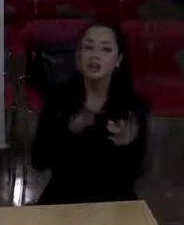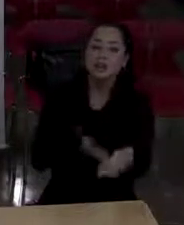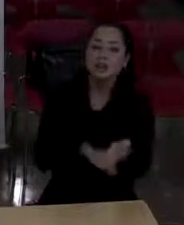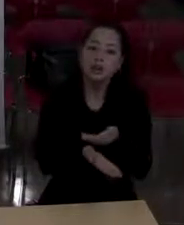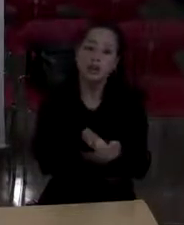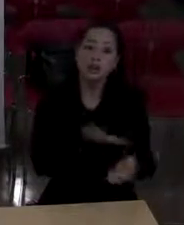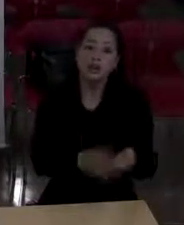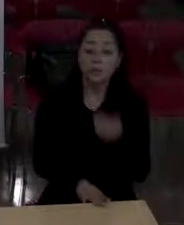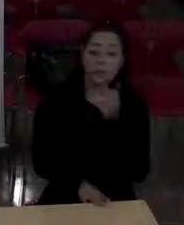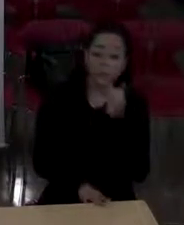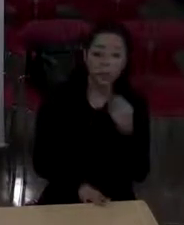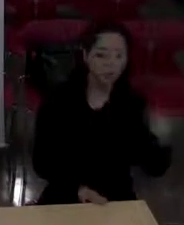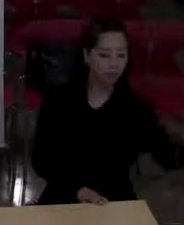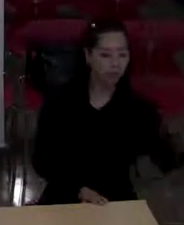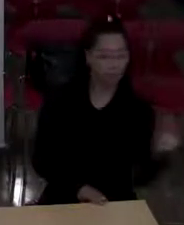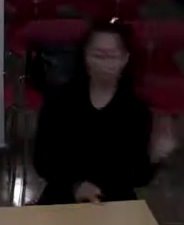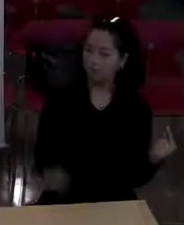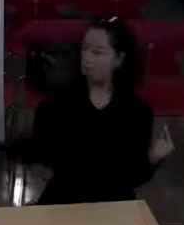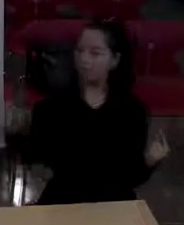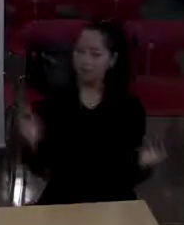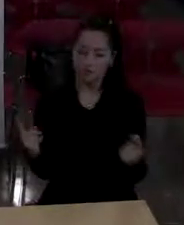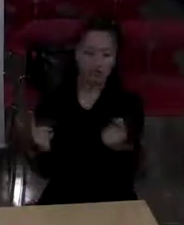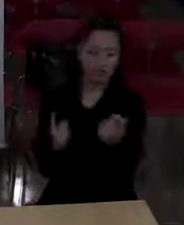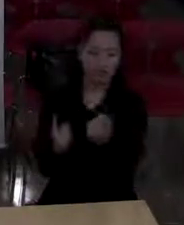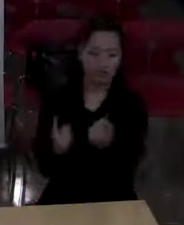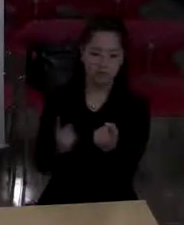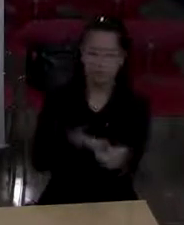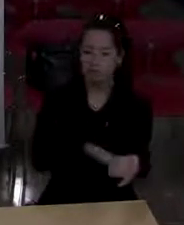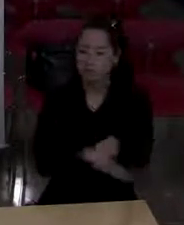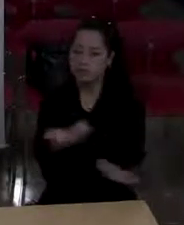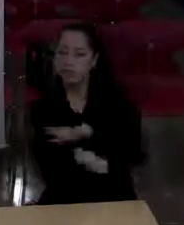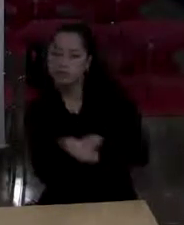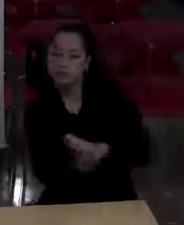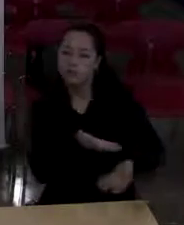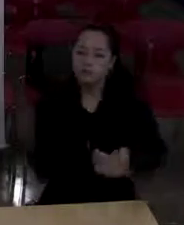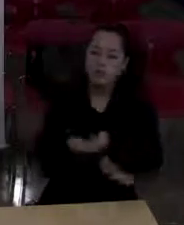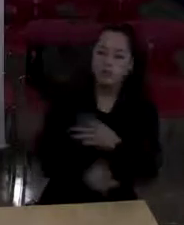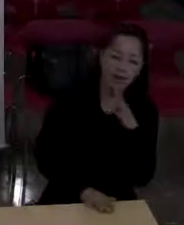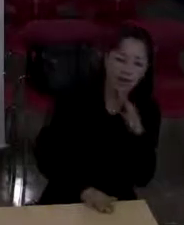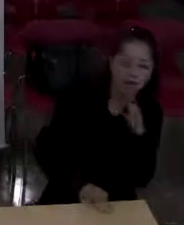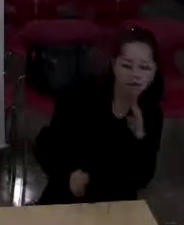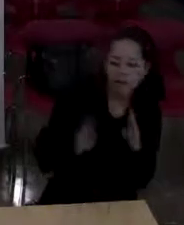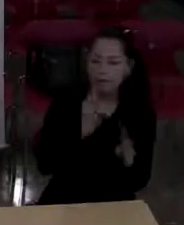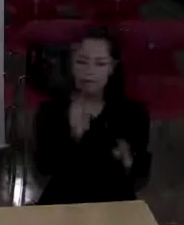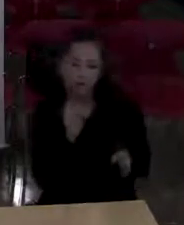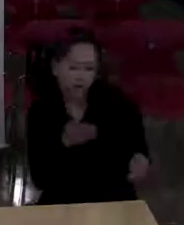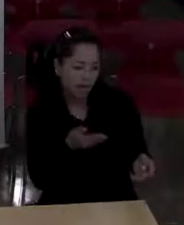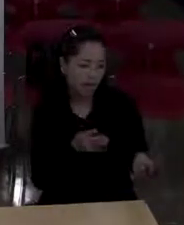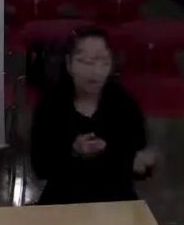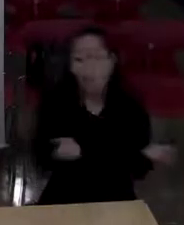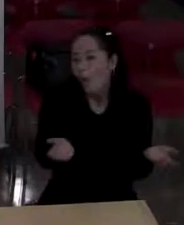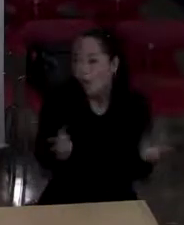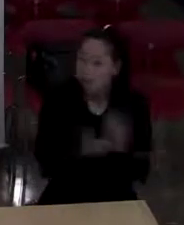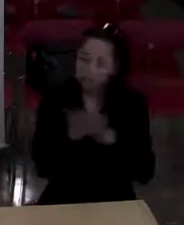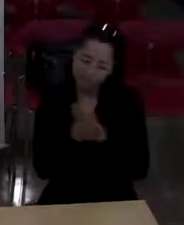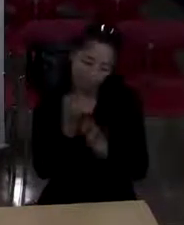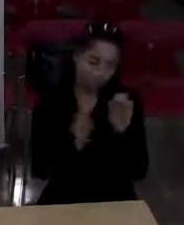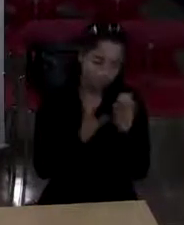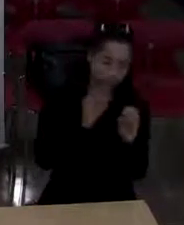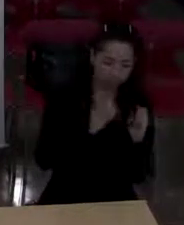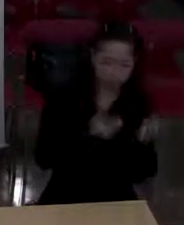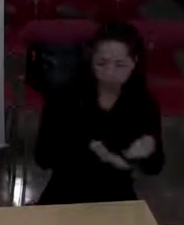incorporando poco a poco nuevas palabras a ese desarrollo lingüístico y comunicativo. Entonces tenemos el aspecto